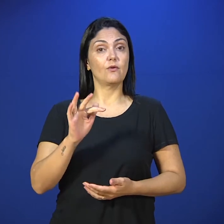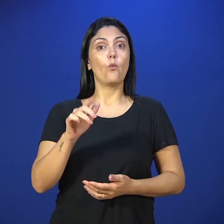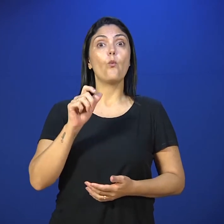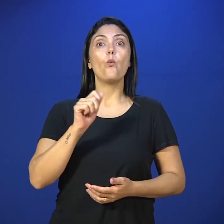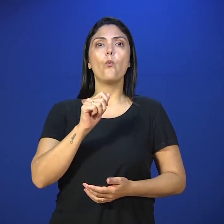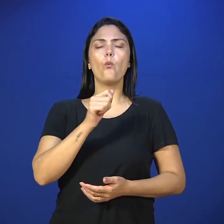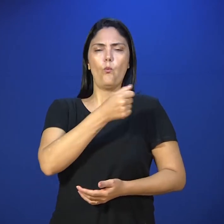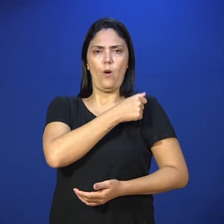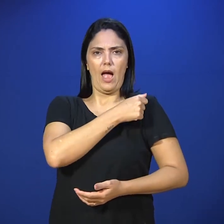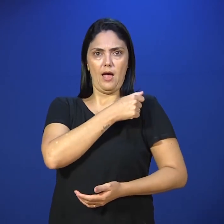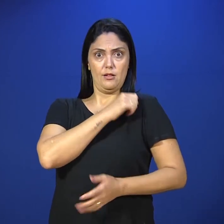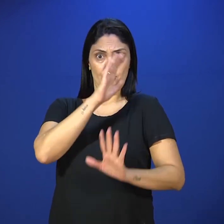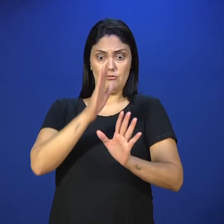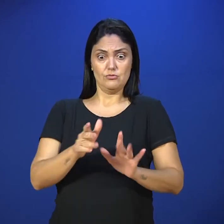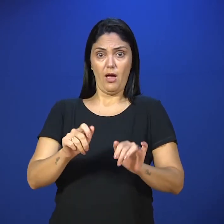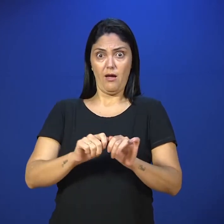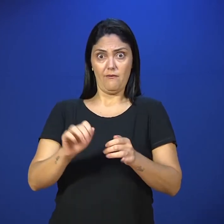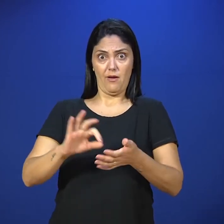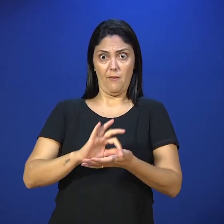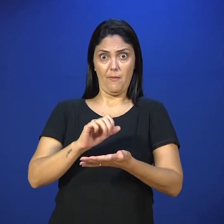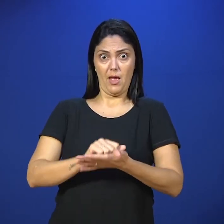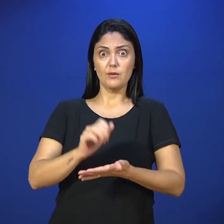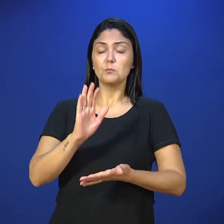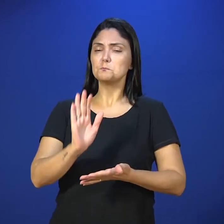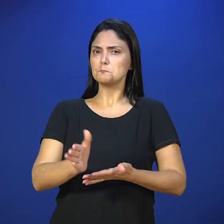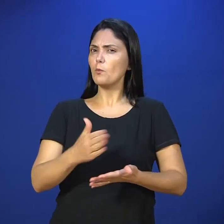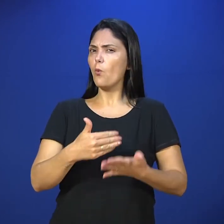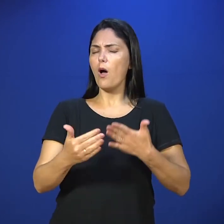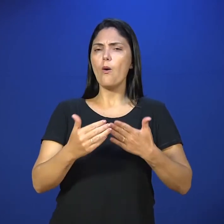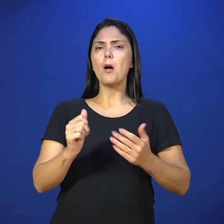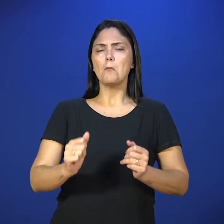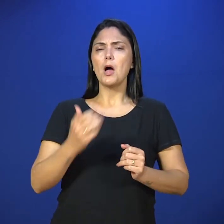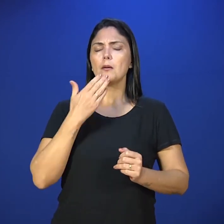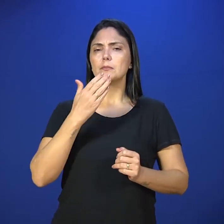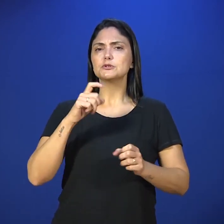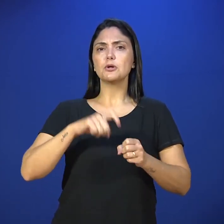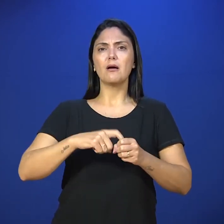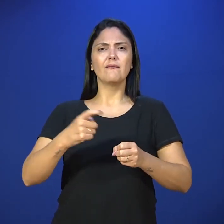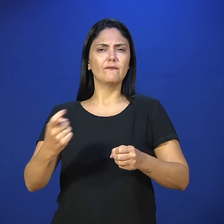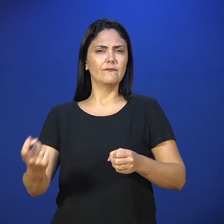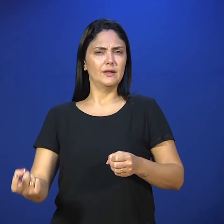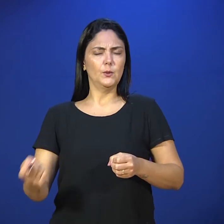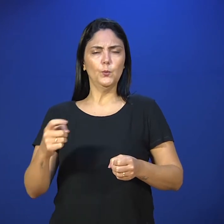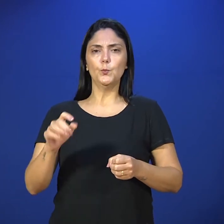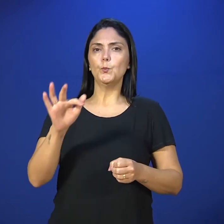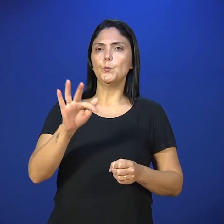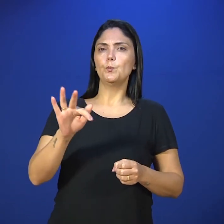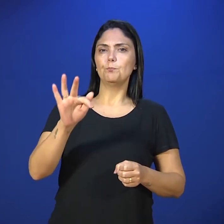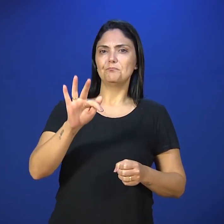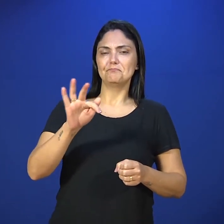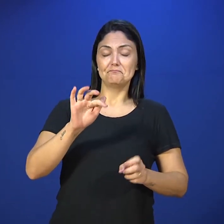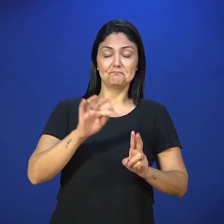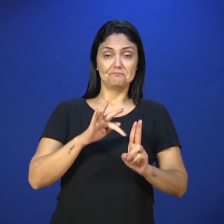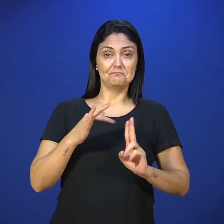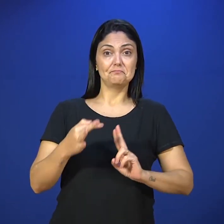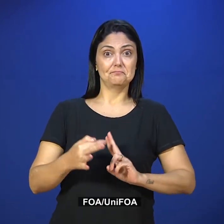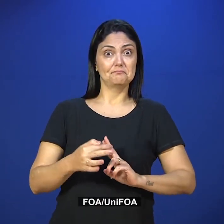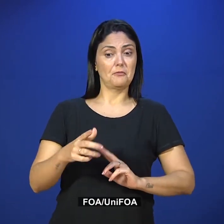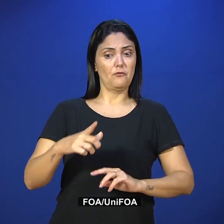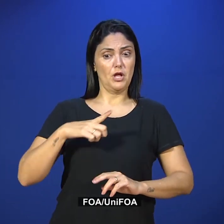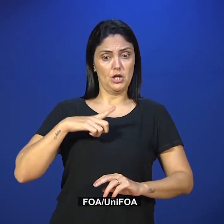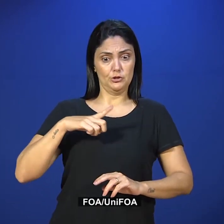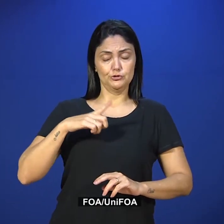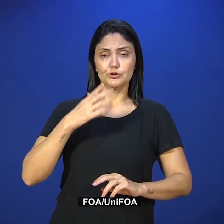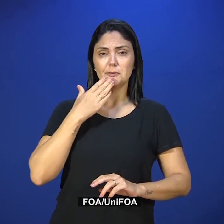aluno regularmente matriculado requerer, a qualquer tempo, o cancelamento de seu vínculo jurídico e acadêmico existente